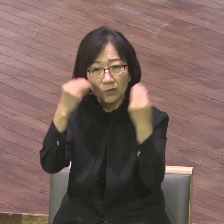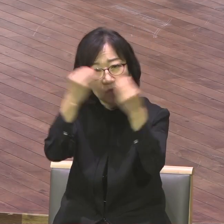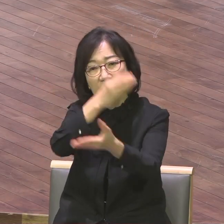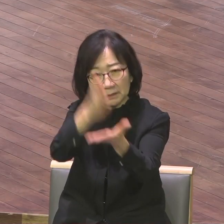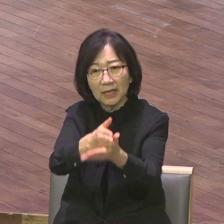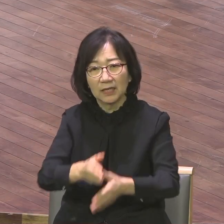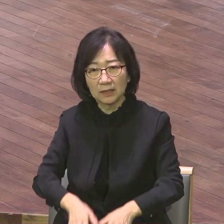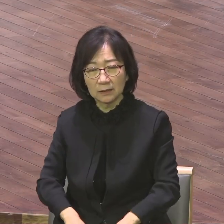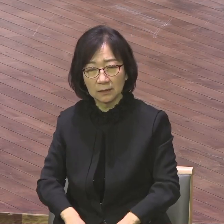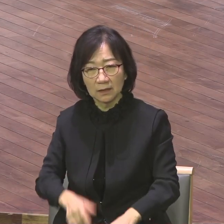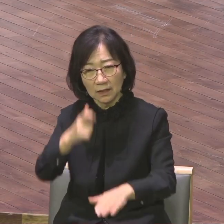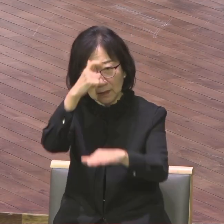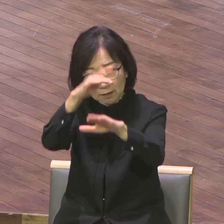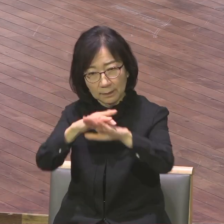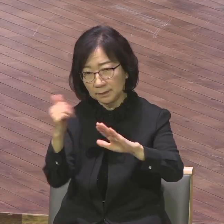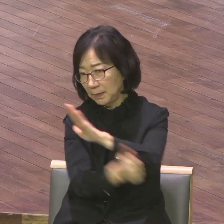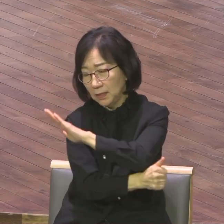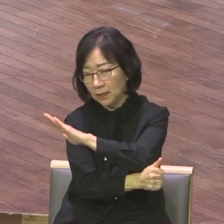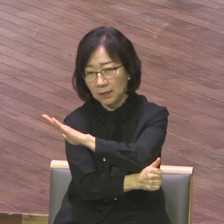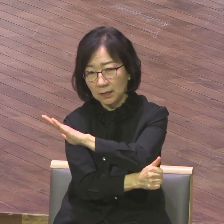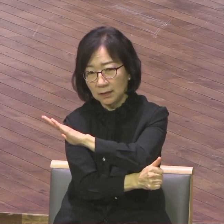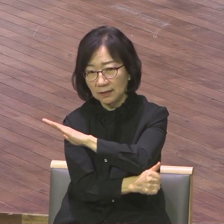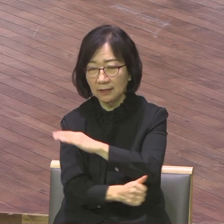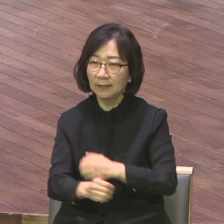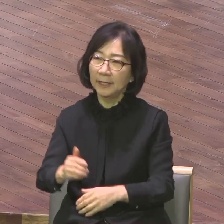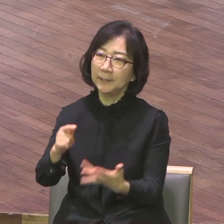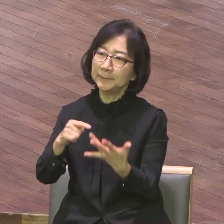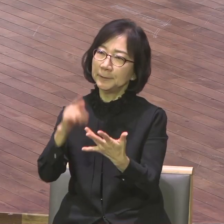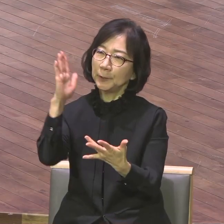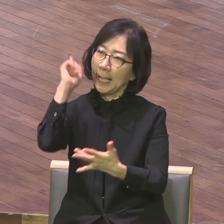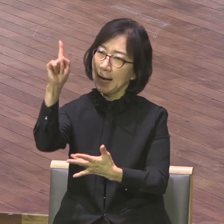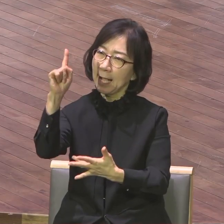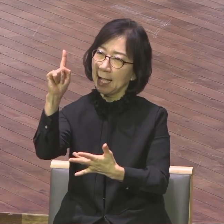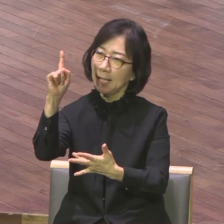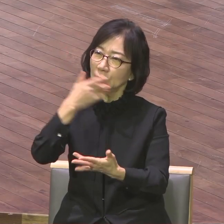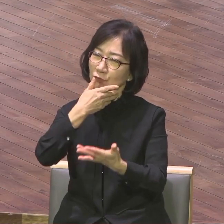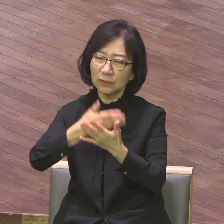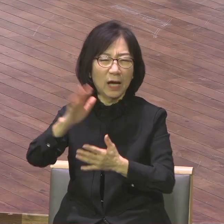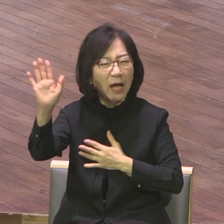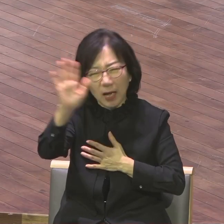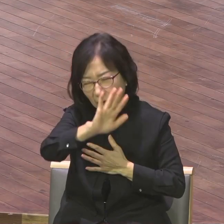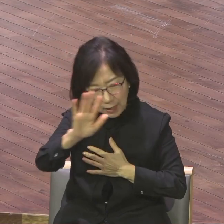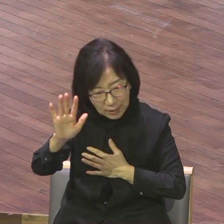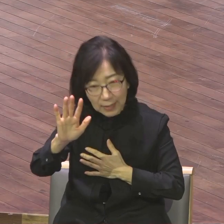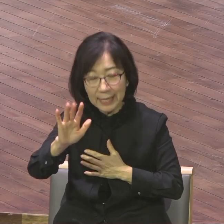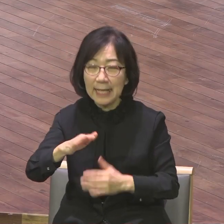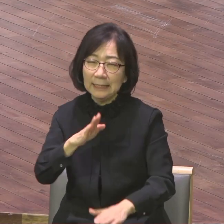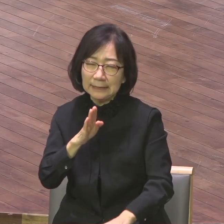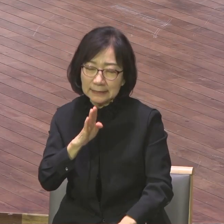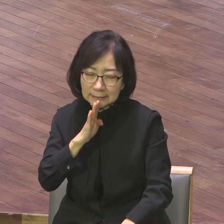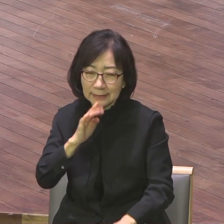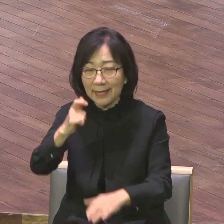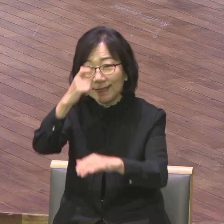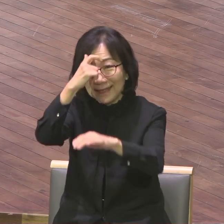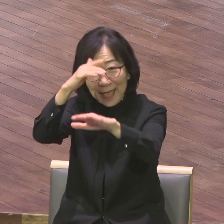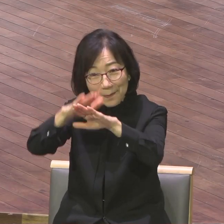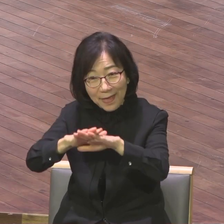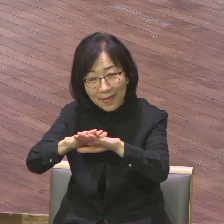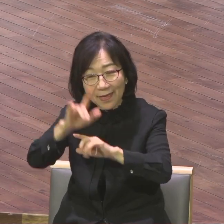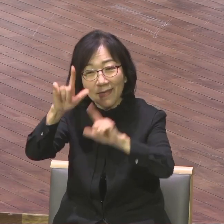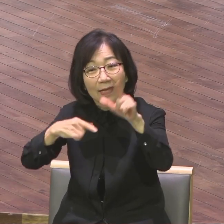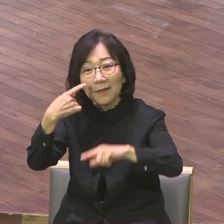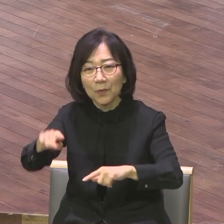극단적으로 실패한 사람입니다. 설교만 들으면 끝난다, 아니에요. 참 예배는 하나님께 감사,